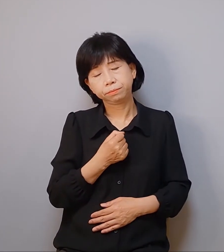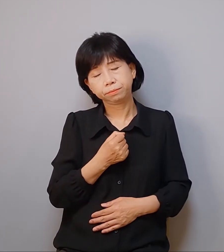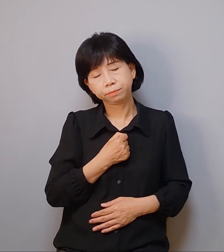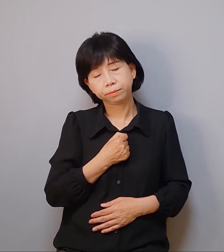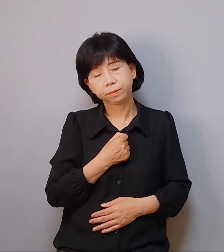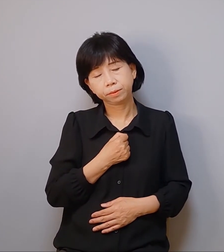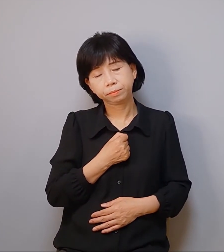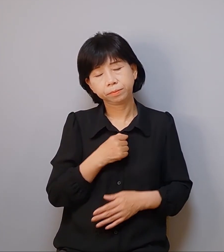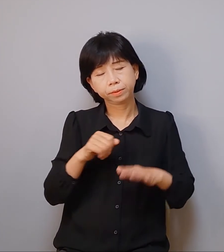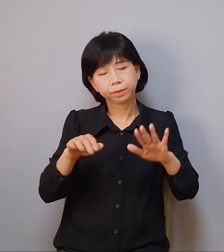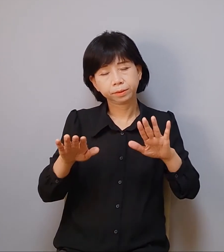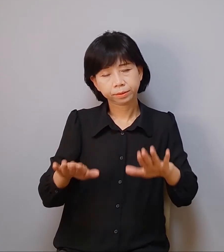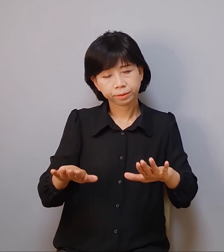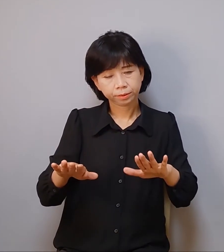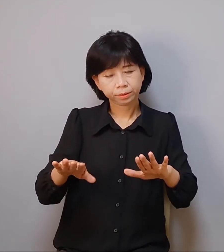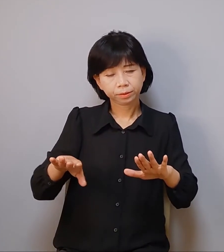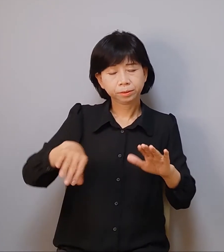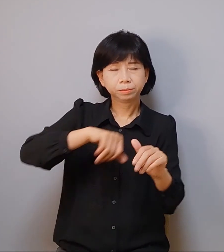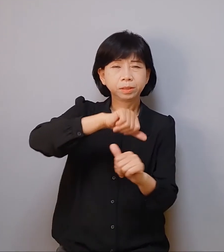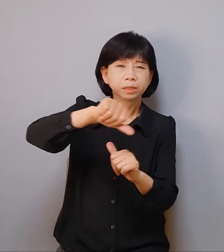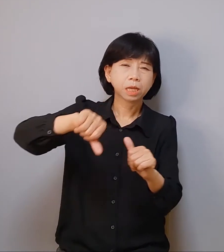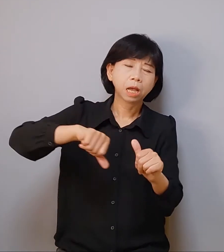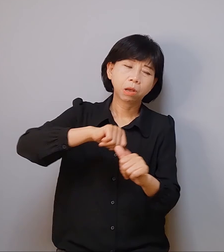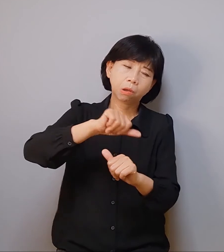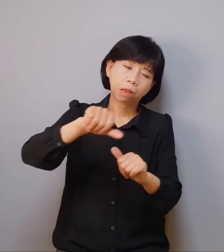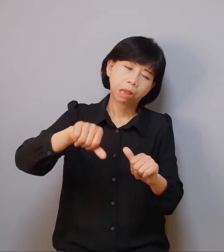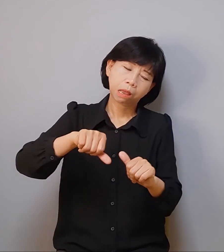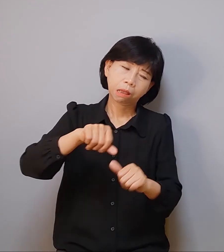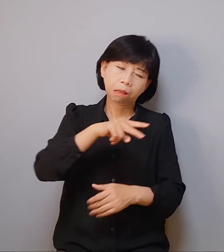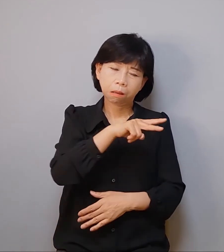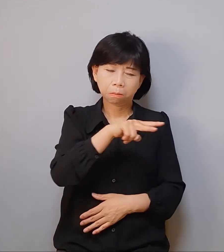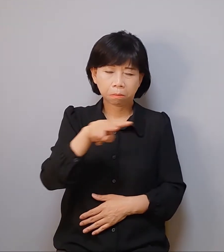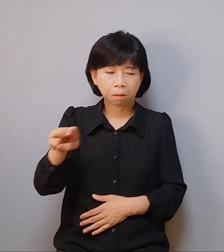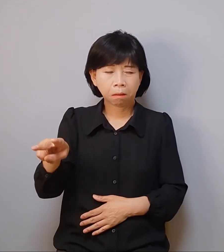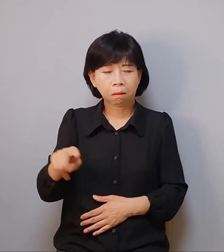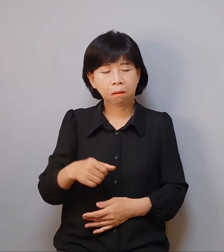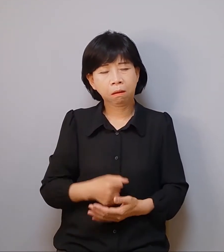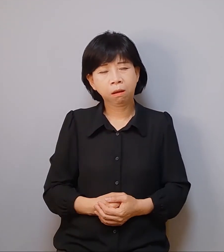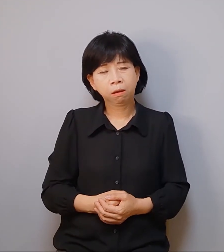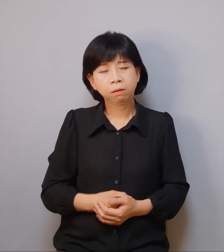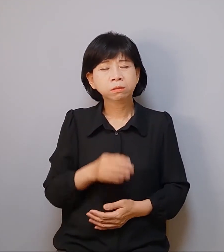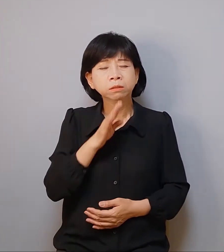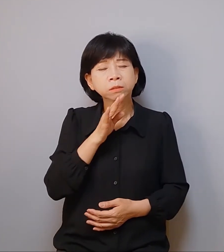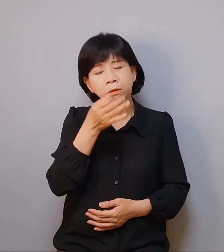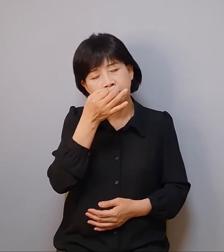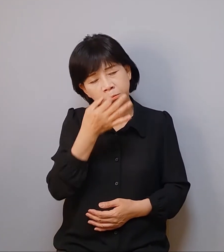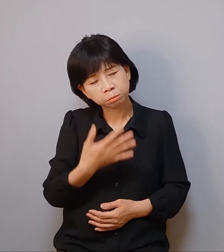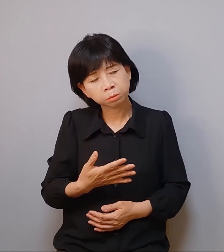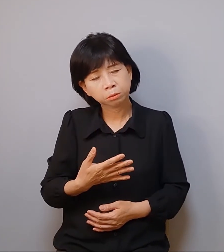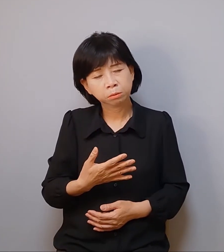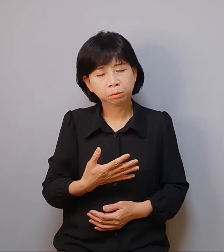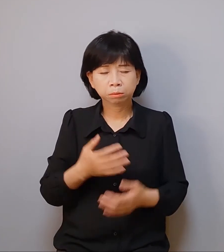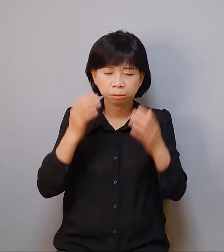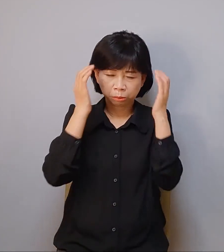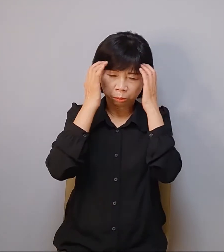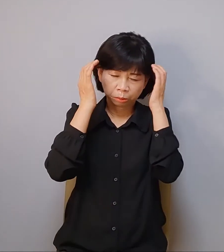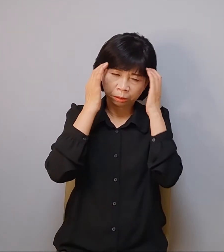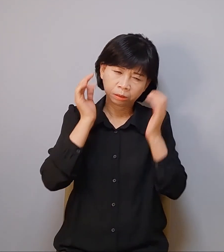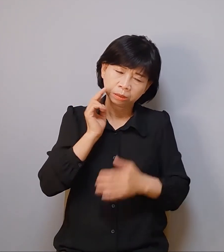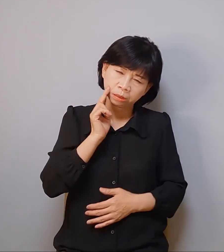정말 미치겠지요. 어떻게 어찌 이만저만 왜